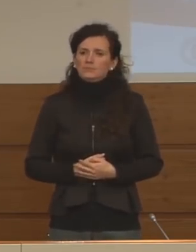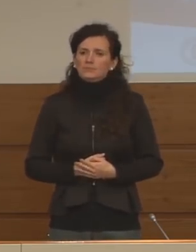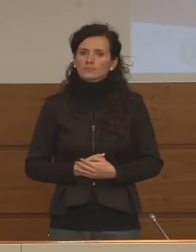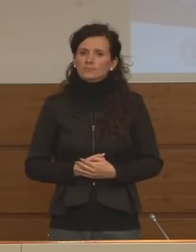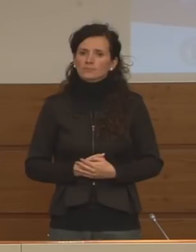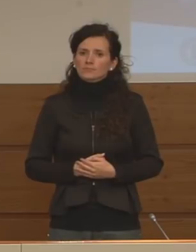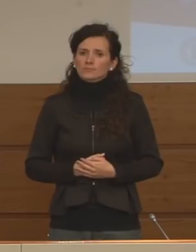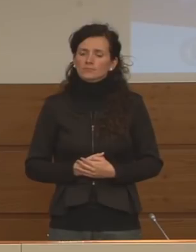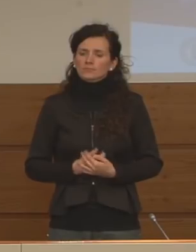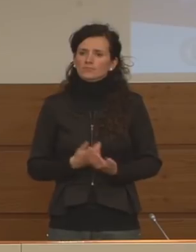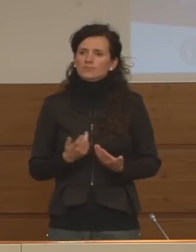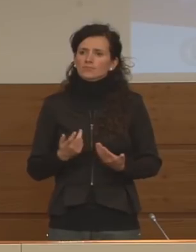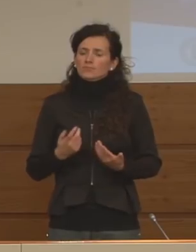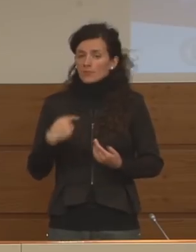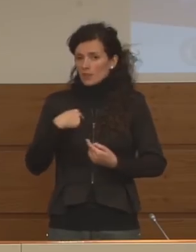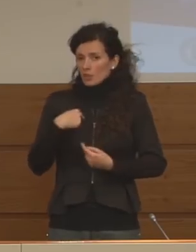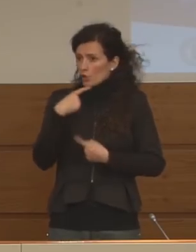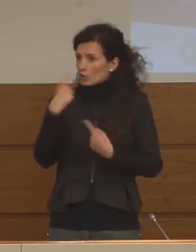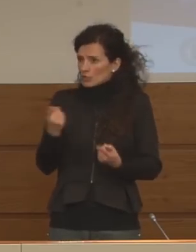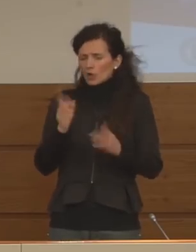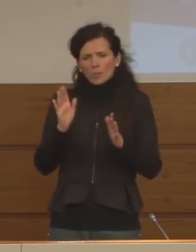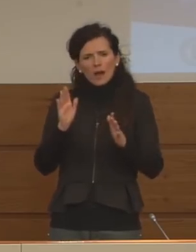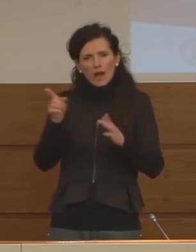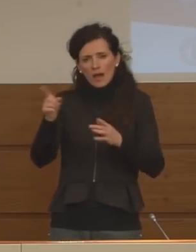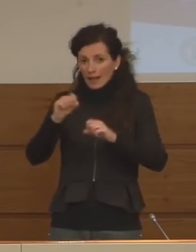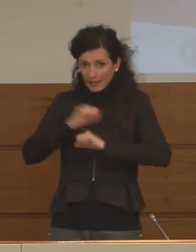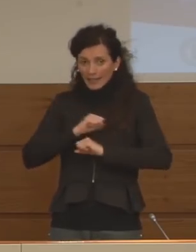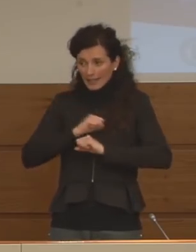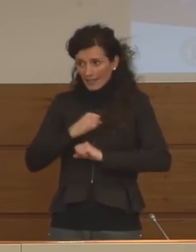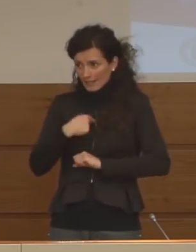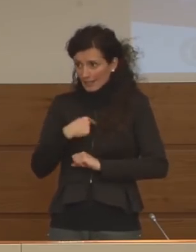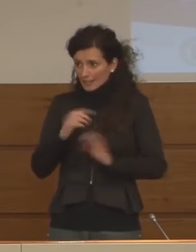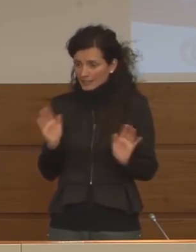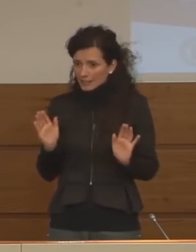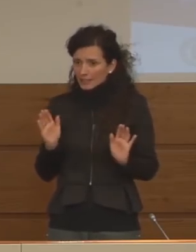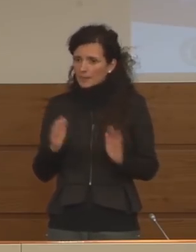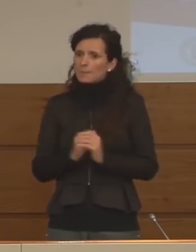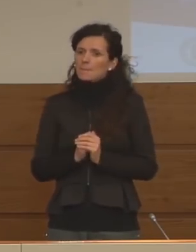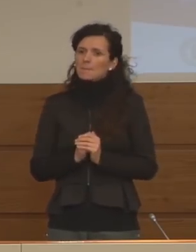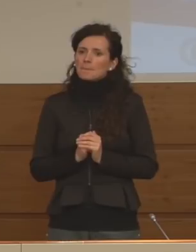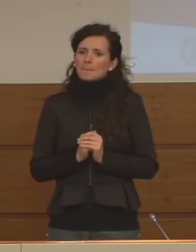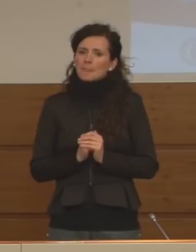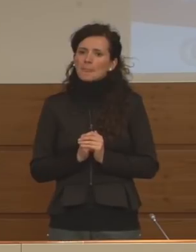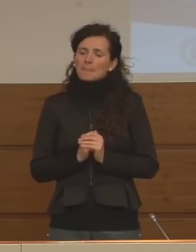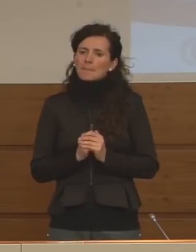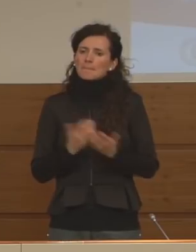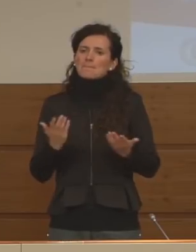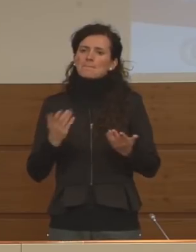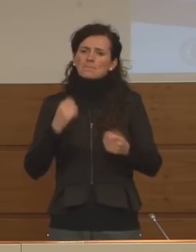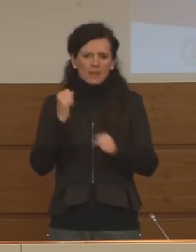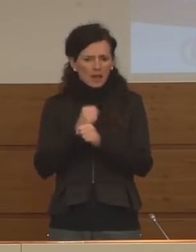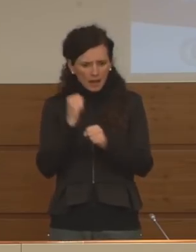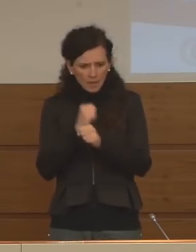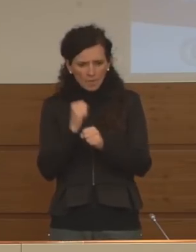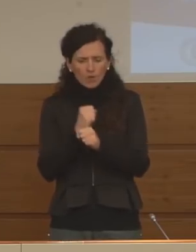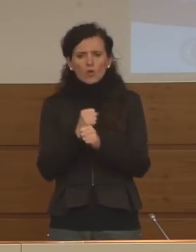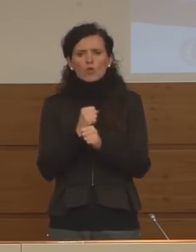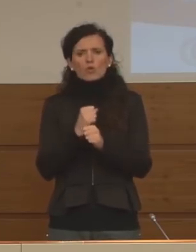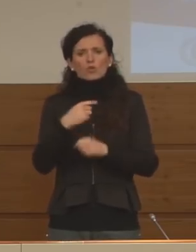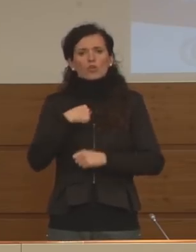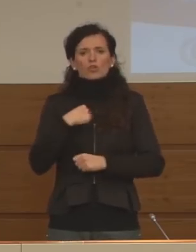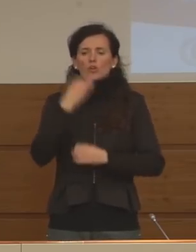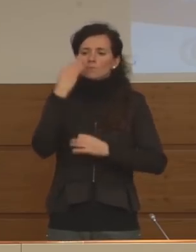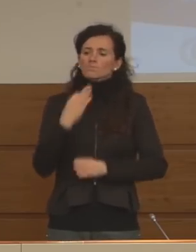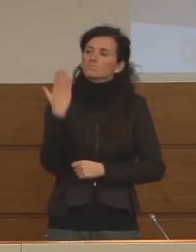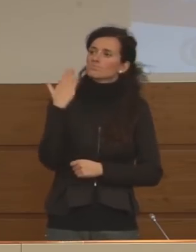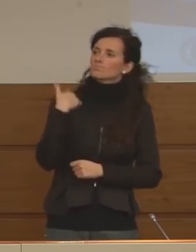e glielo dico mi creda se vuole al di là del lavoro che sono stato chiamato